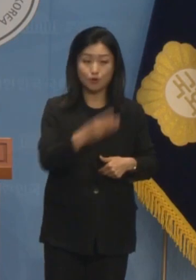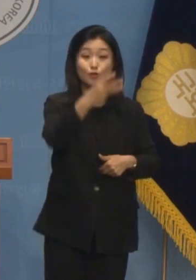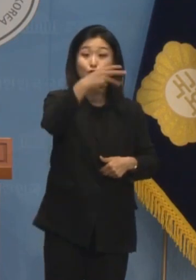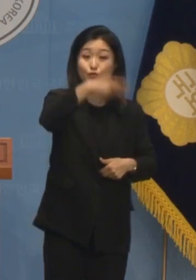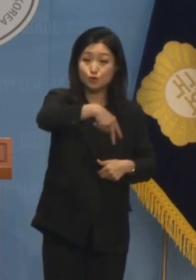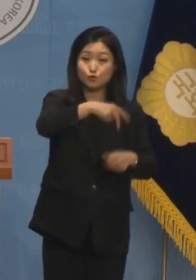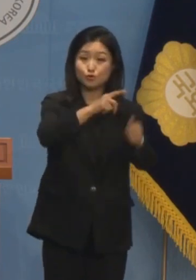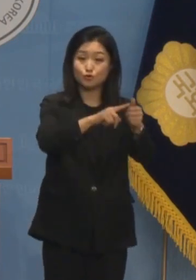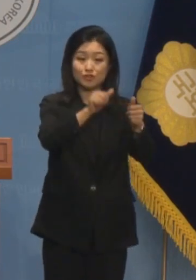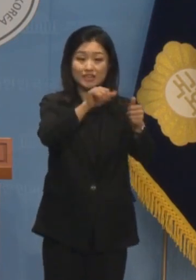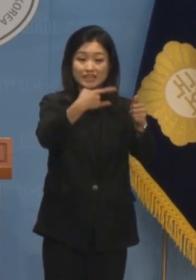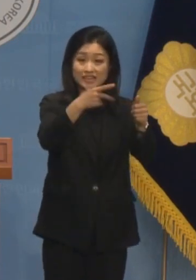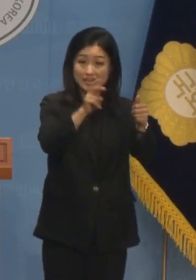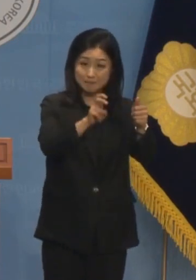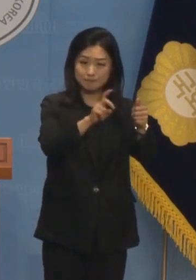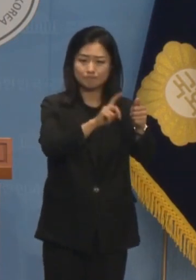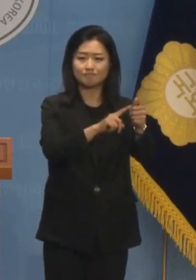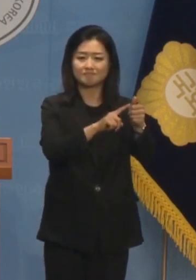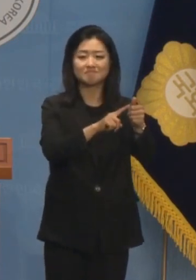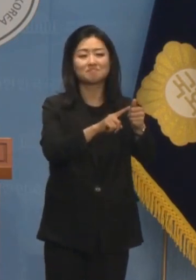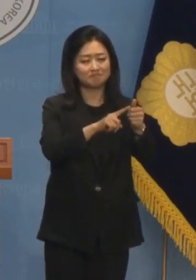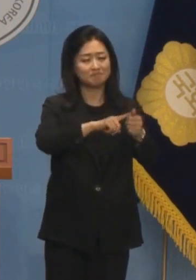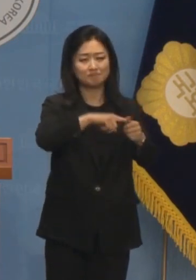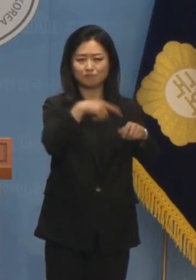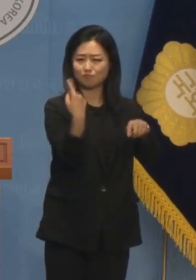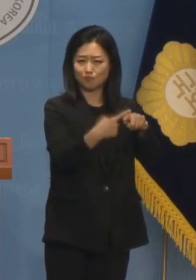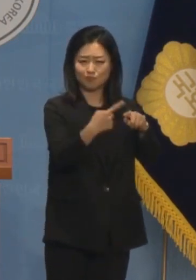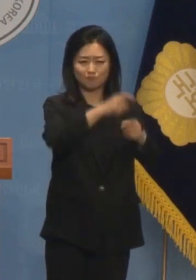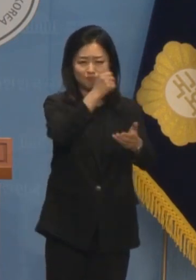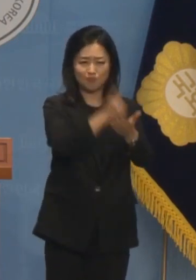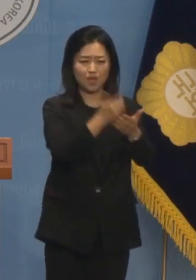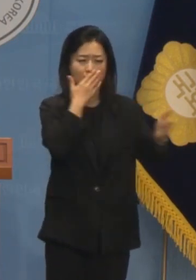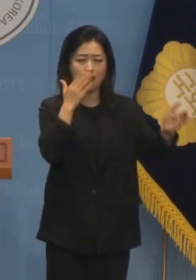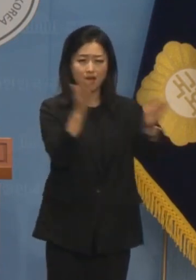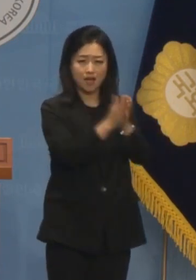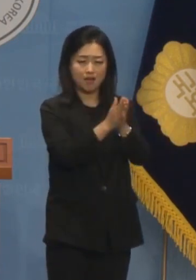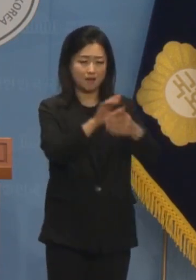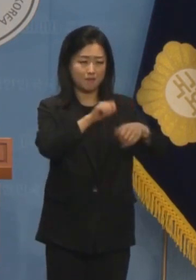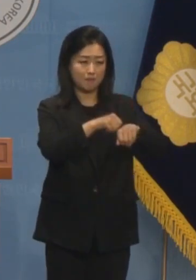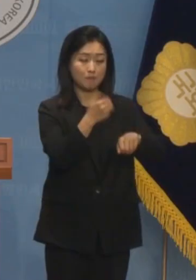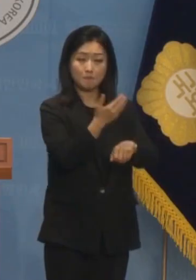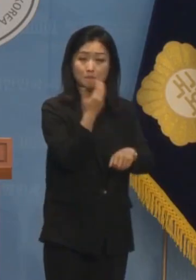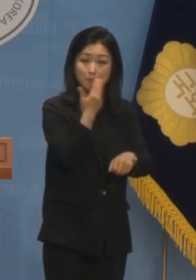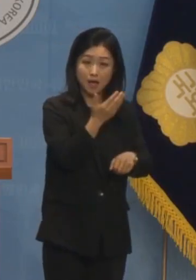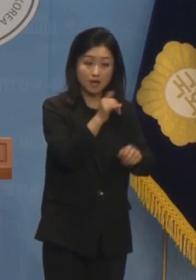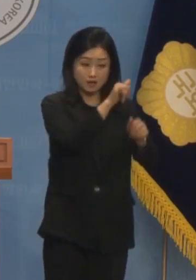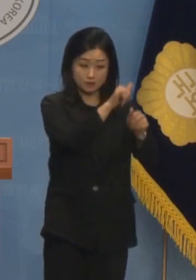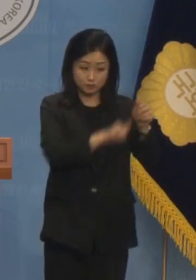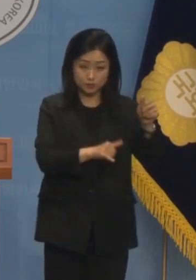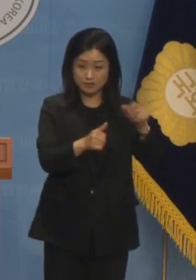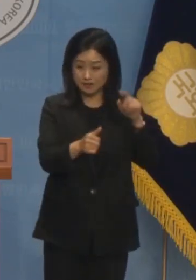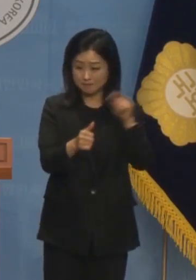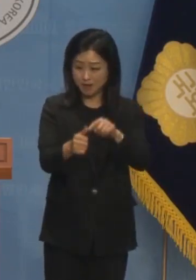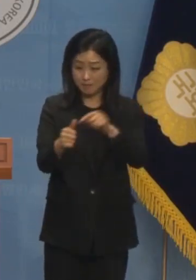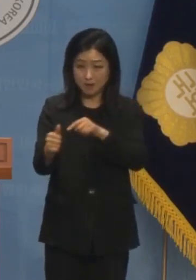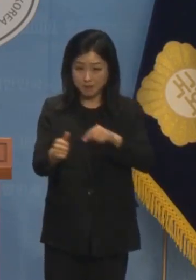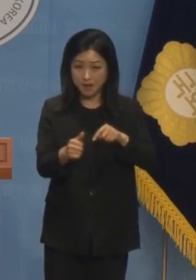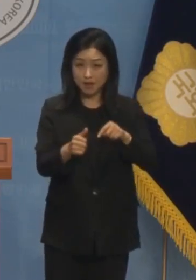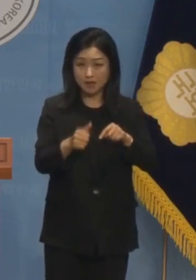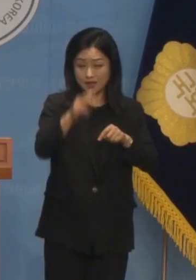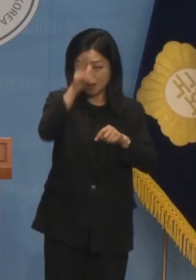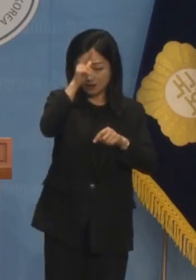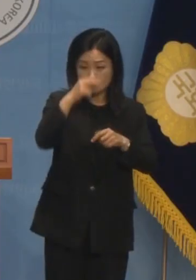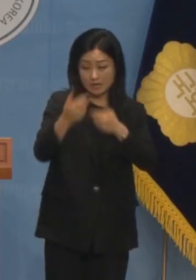위원장도 무사하지는 못할 겁니다. 그리고 류일임 체제에 충성하면서 지시하는 족족 감사에